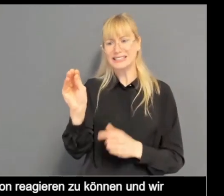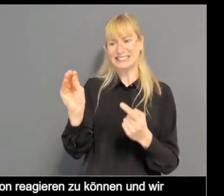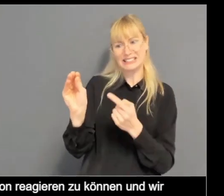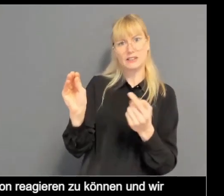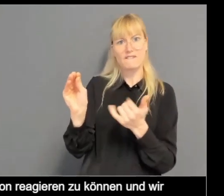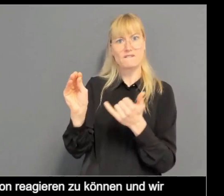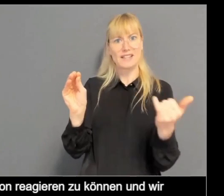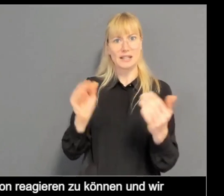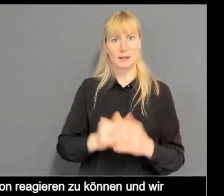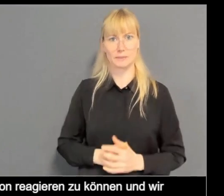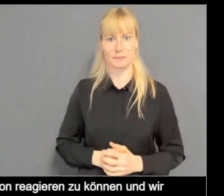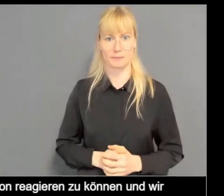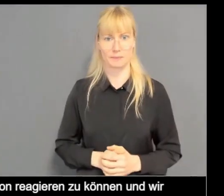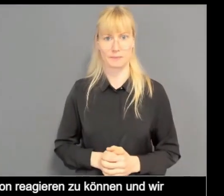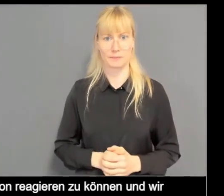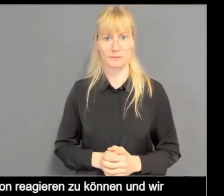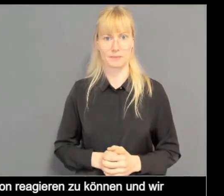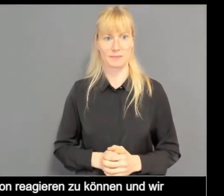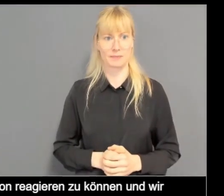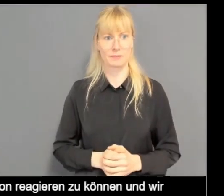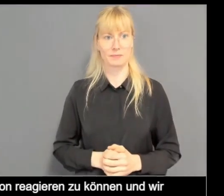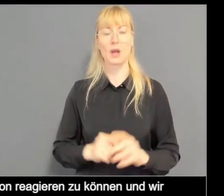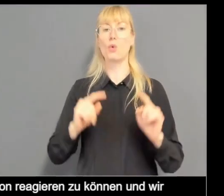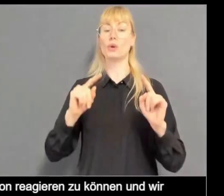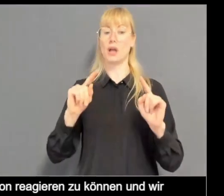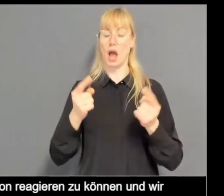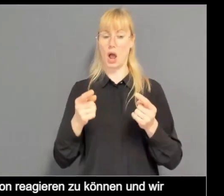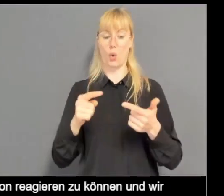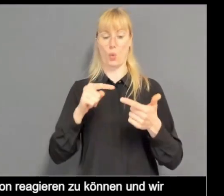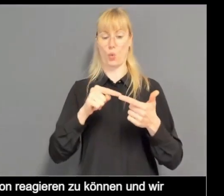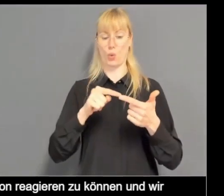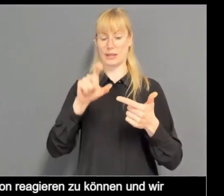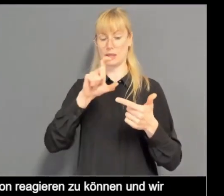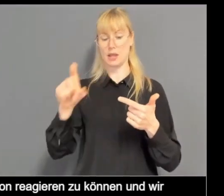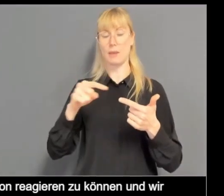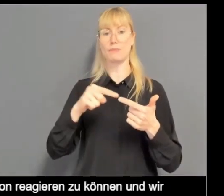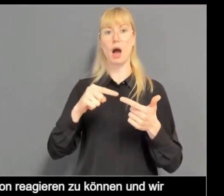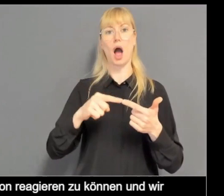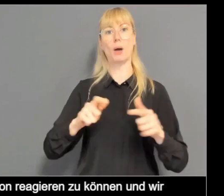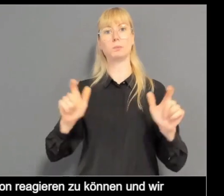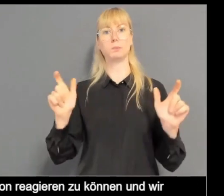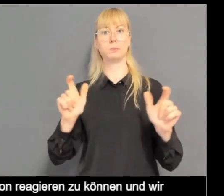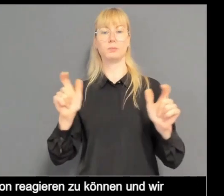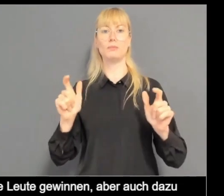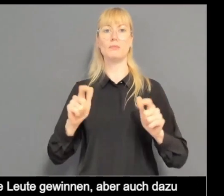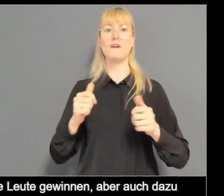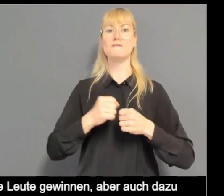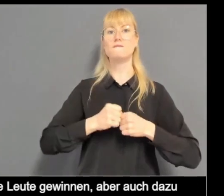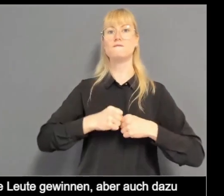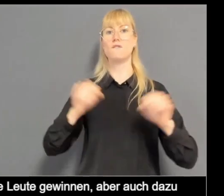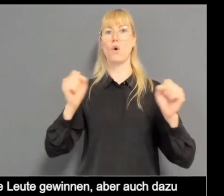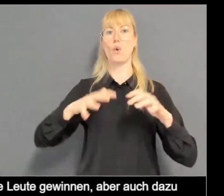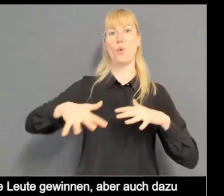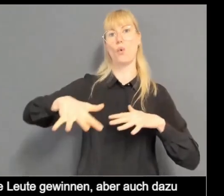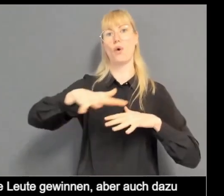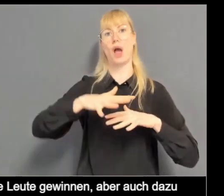Flüchtenden ran? Und das Zweite wäre ein bisschen nach vorne geschaut, wenn Sie sagen, Öffnungen von oder Jahrmärkte, Volksfeste